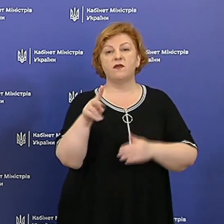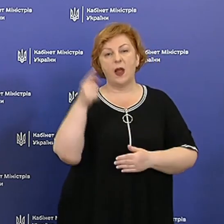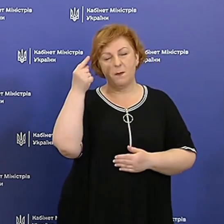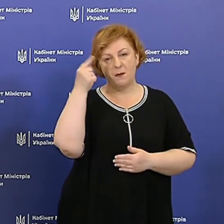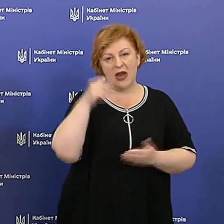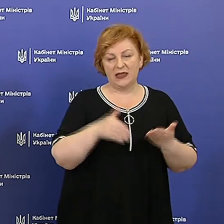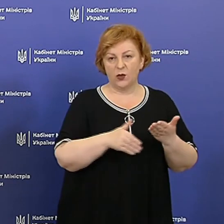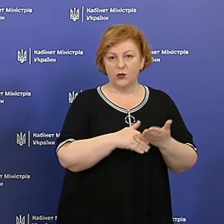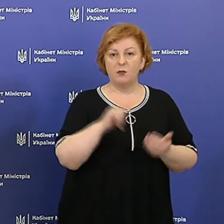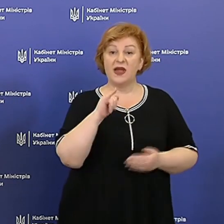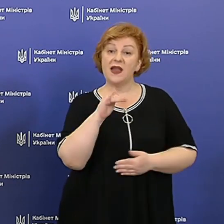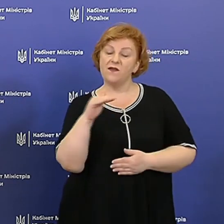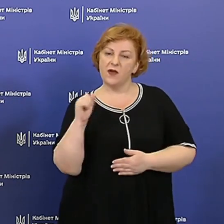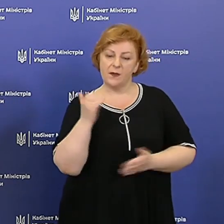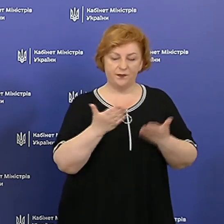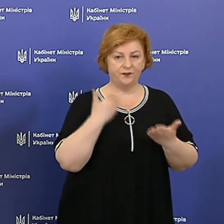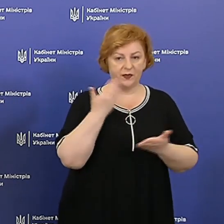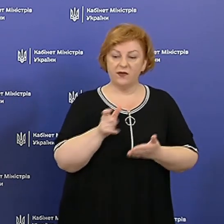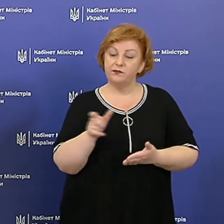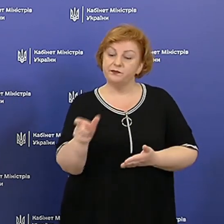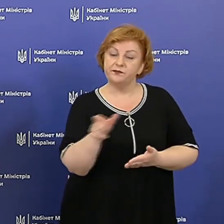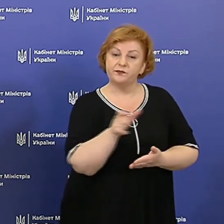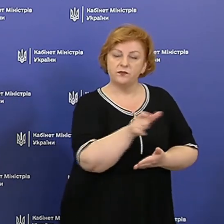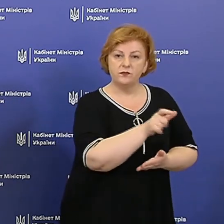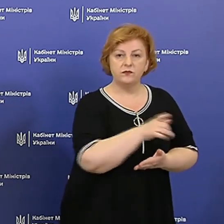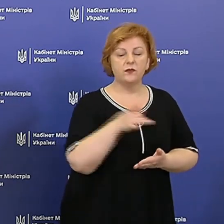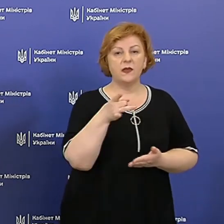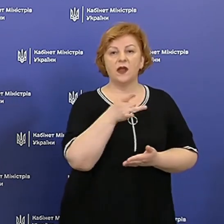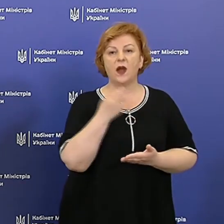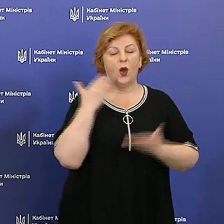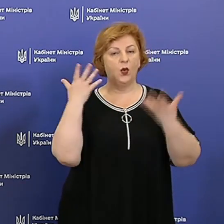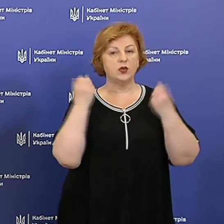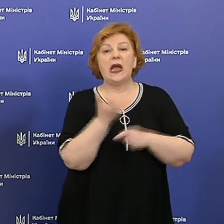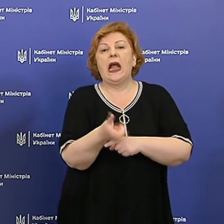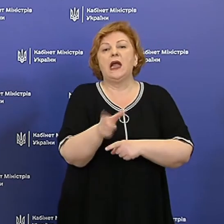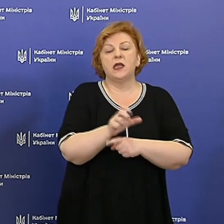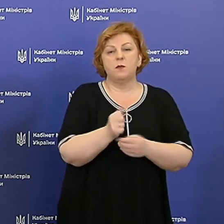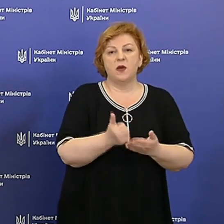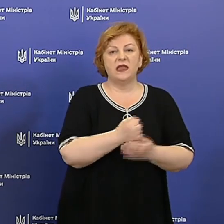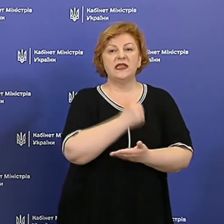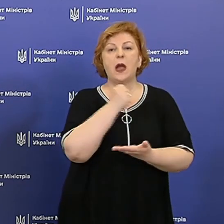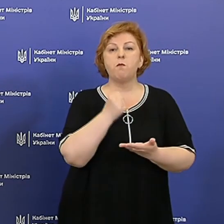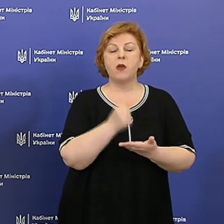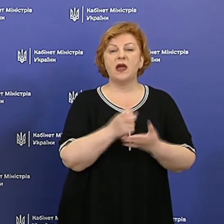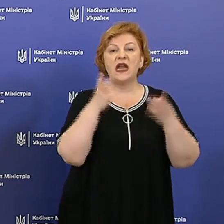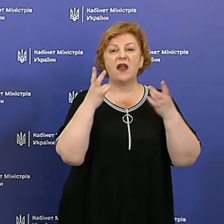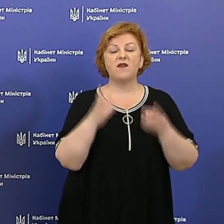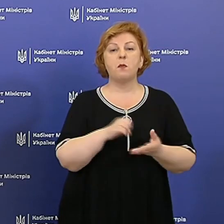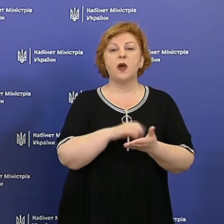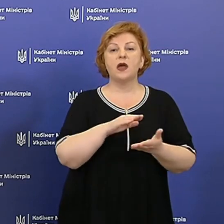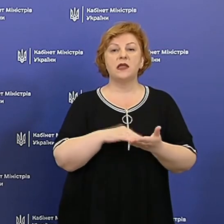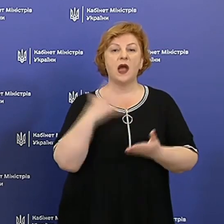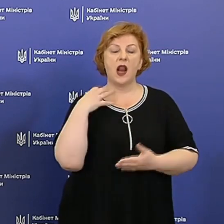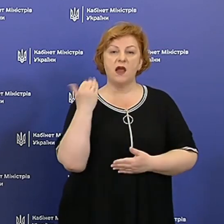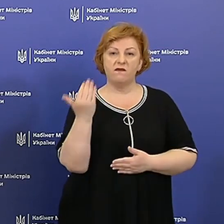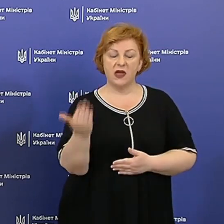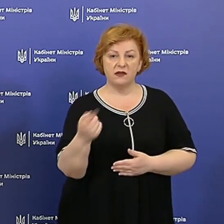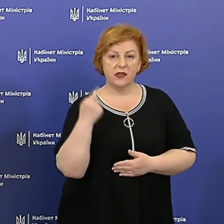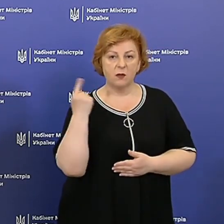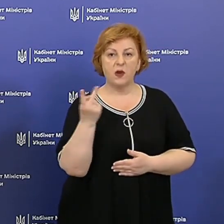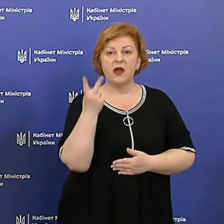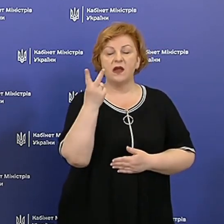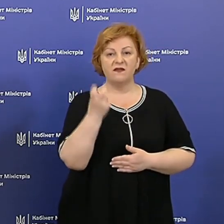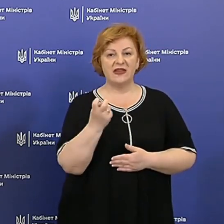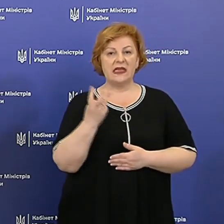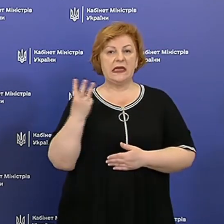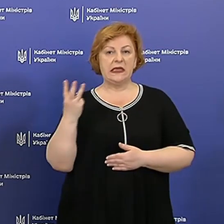ФА. Якщо говорити в розрізі регіонів, то за останню добу найбільша кількість підтверджених випадків зареєстровано в Львівській області –